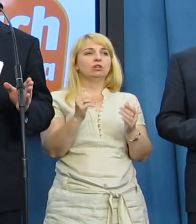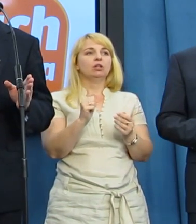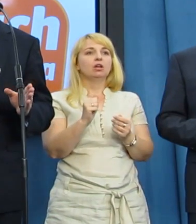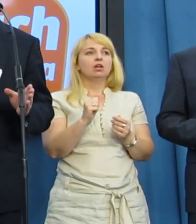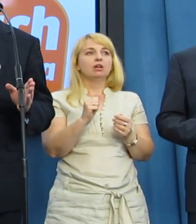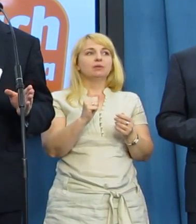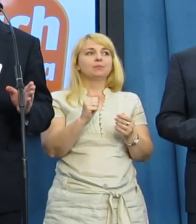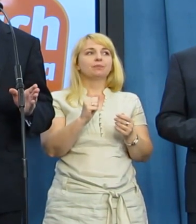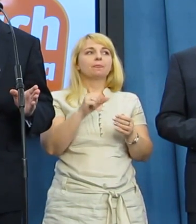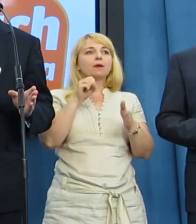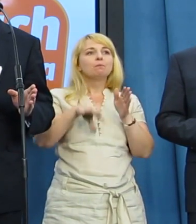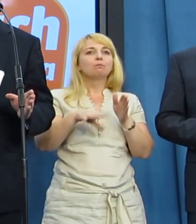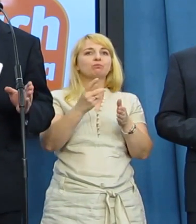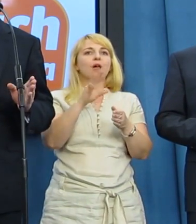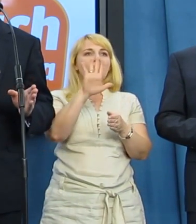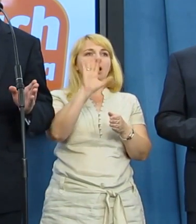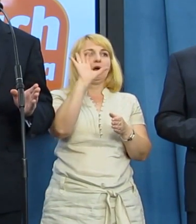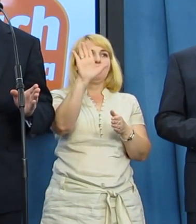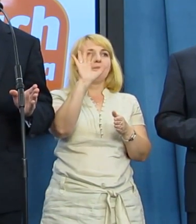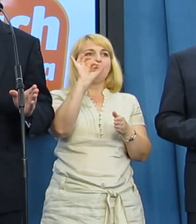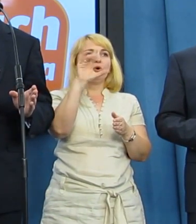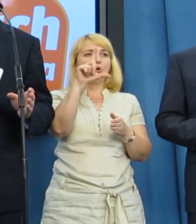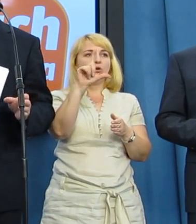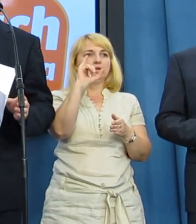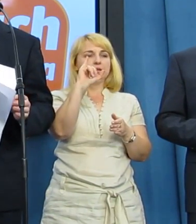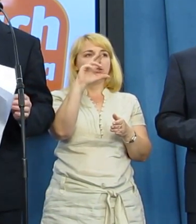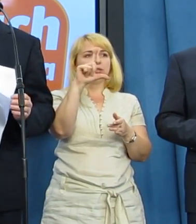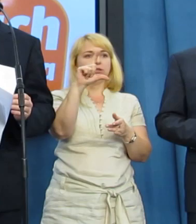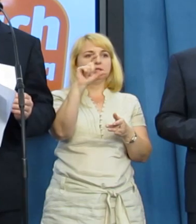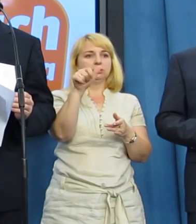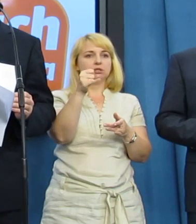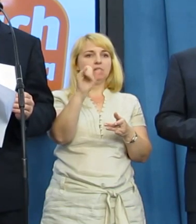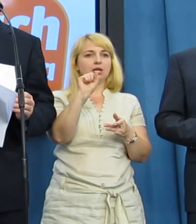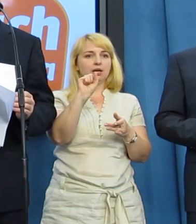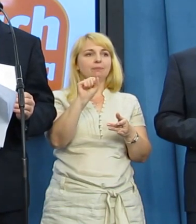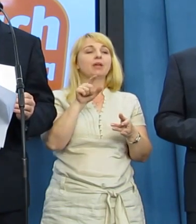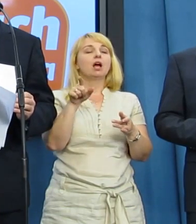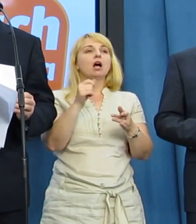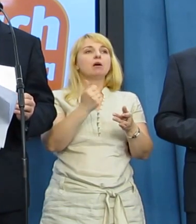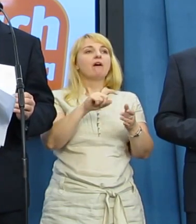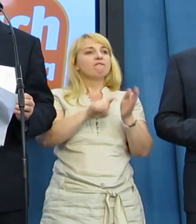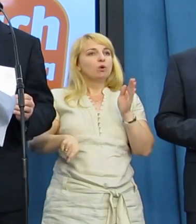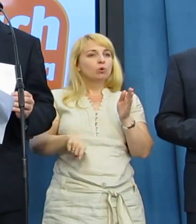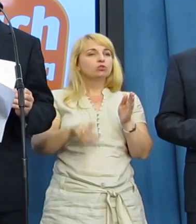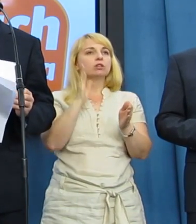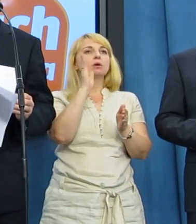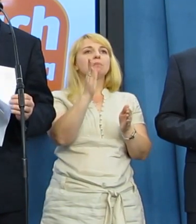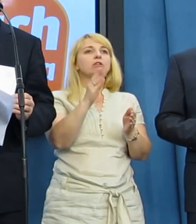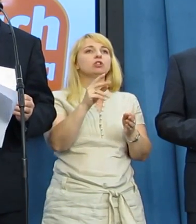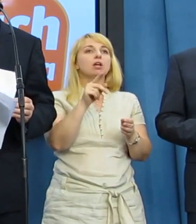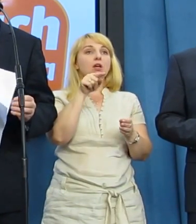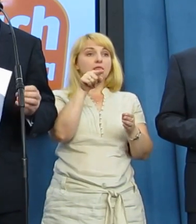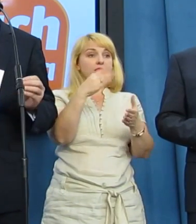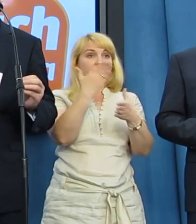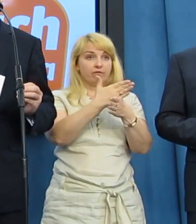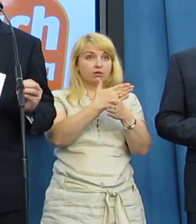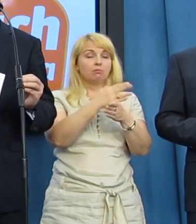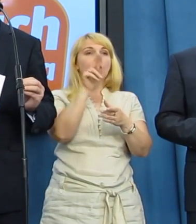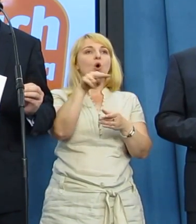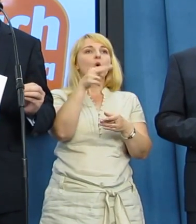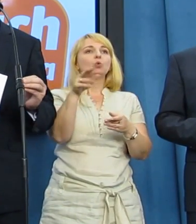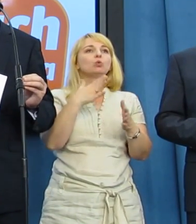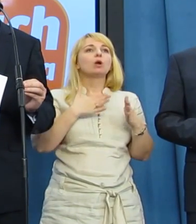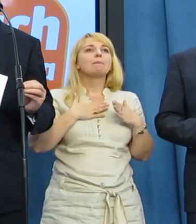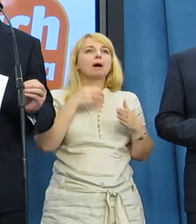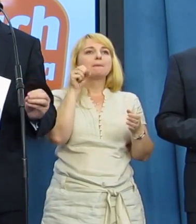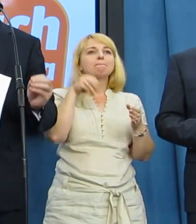bardzo szerokie odstępstwo tej abolicji, wyłączenie z tej abolicji. Mianowicie z tej abolicji będą wyłączeni wszyscy ci przedsiębiorcy, którzy zalegają ze